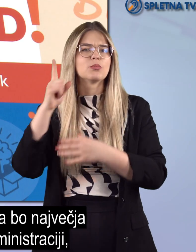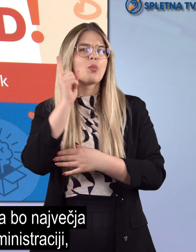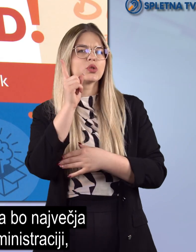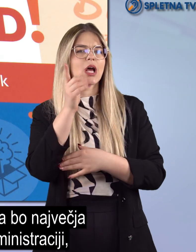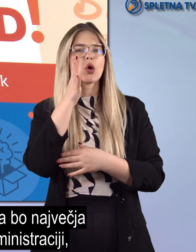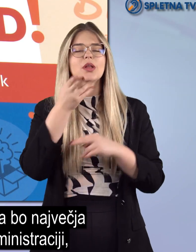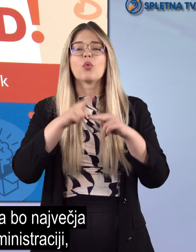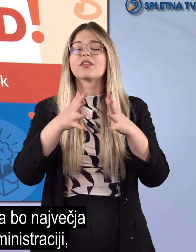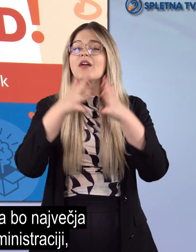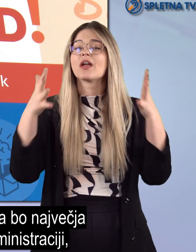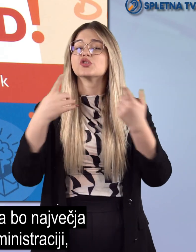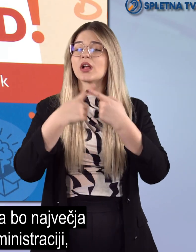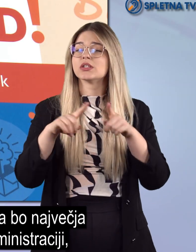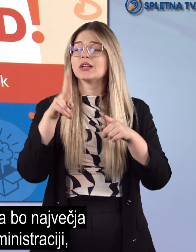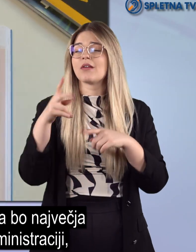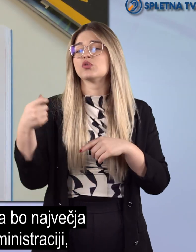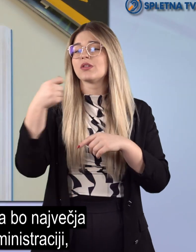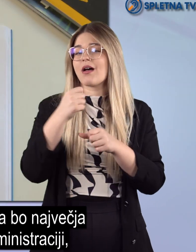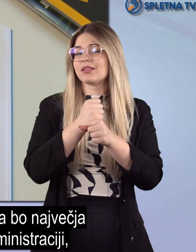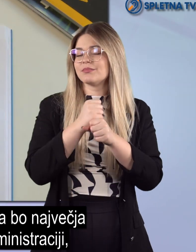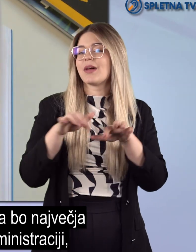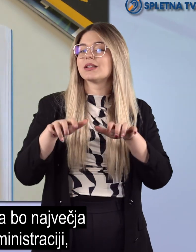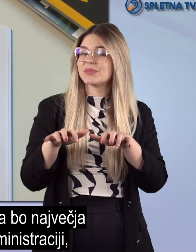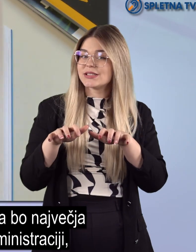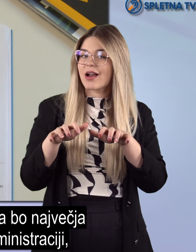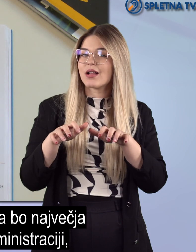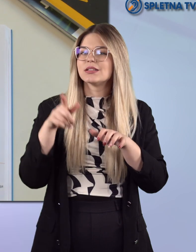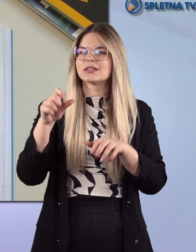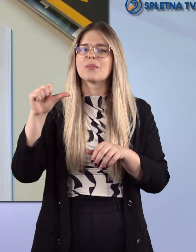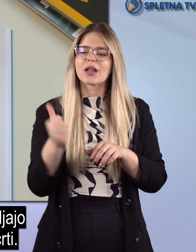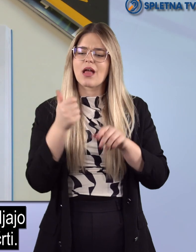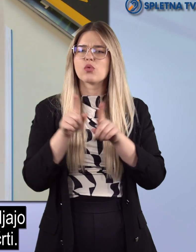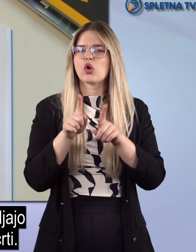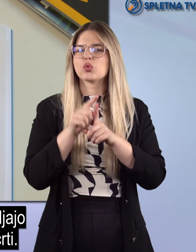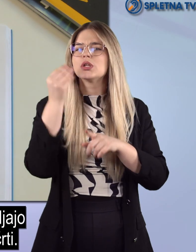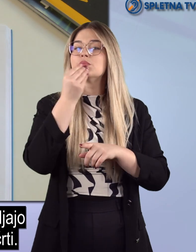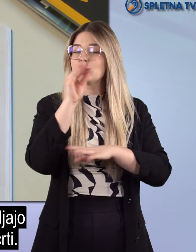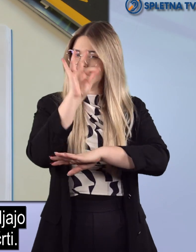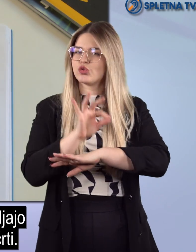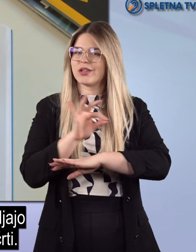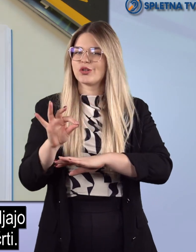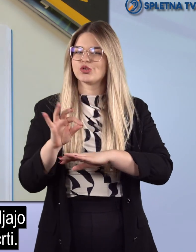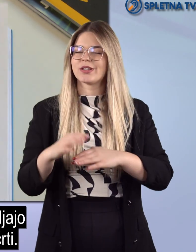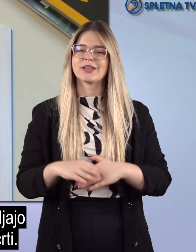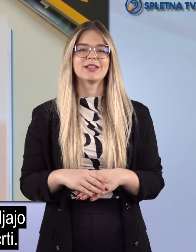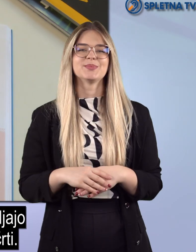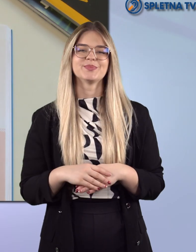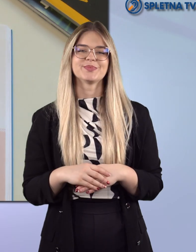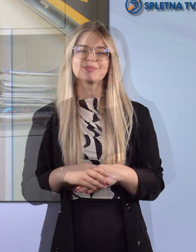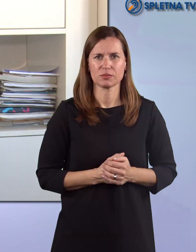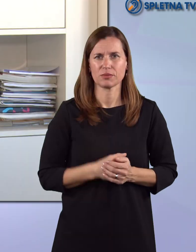Založniki opozarjajo, da bo največja razlika v dodatni administraciji, saj se prenavljajo tudi učni